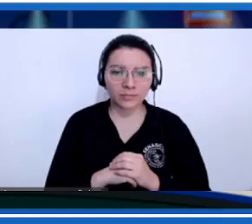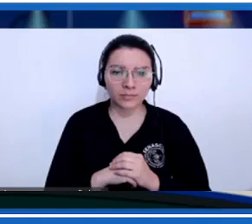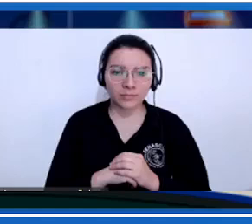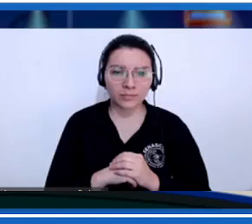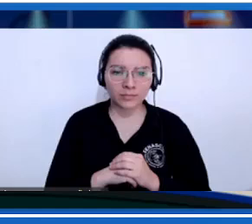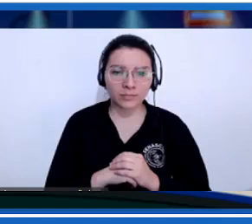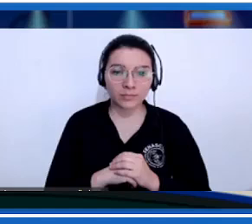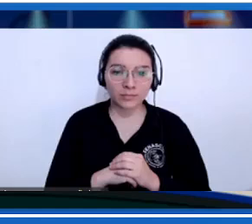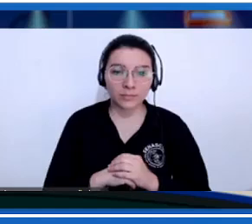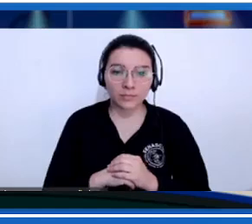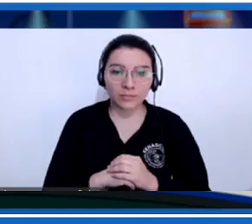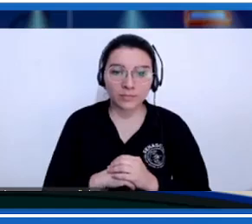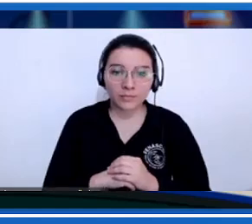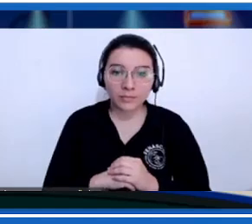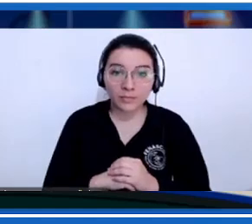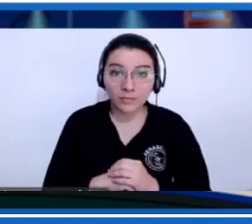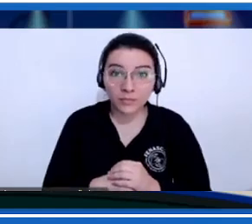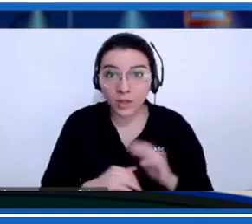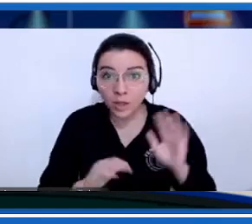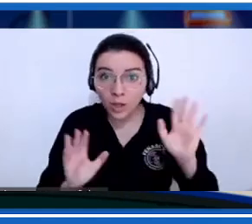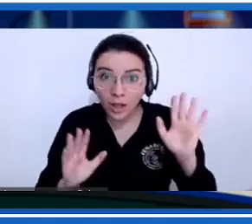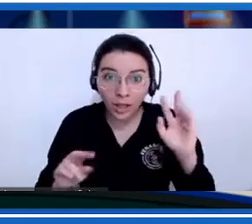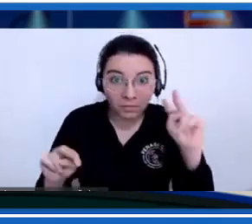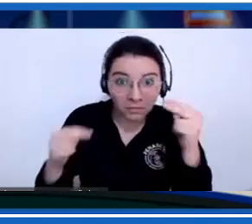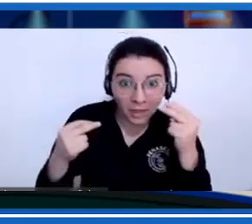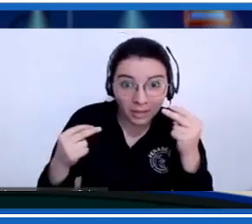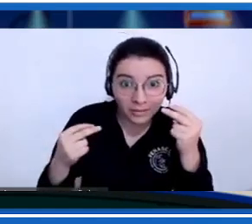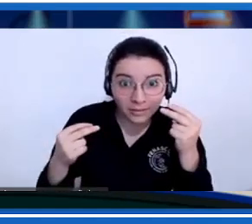Lucía, ¿puedes? Hola. Ahí ya me ven.